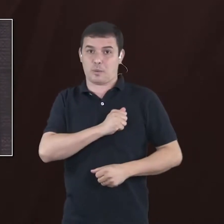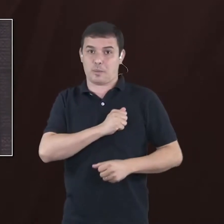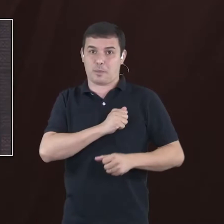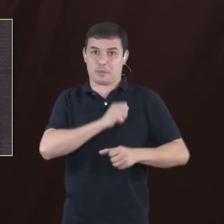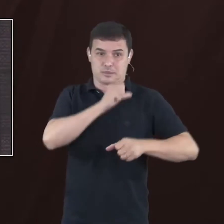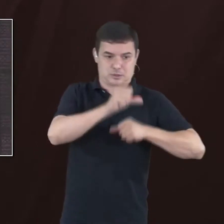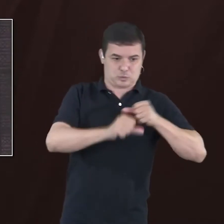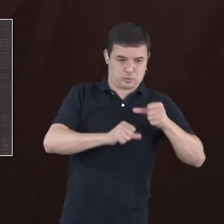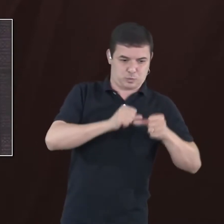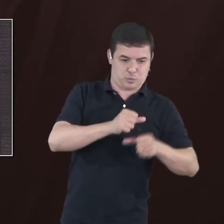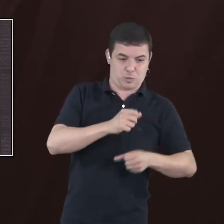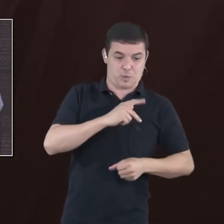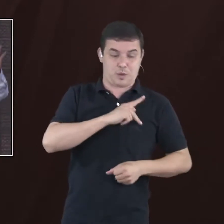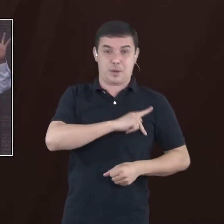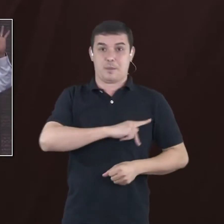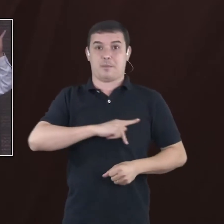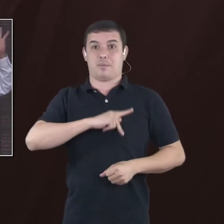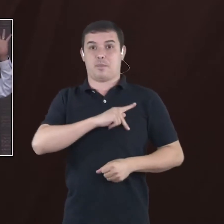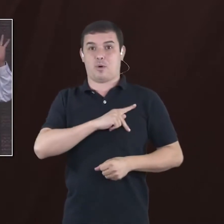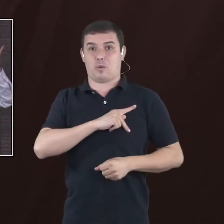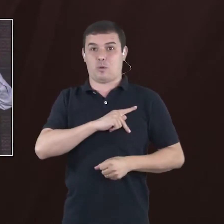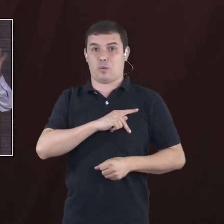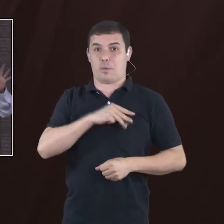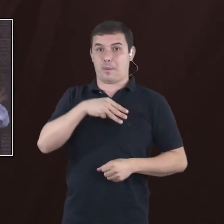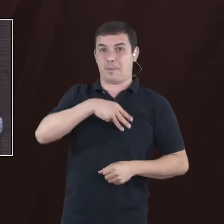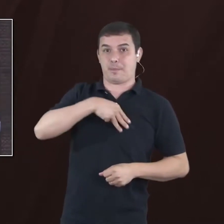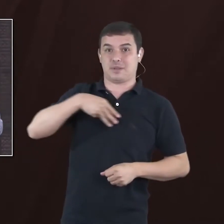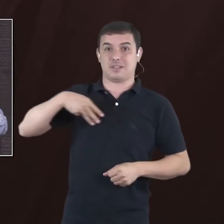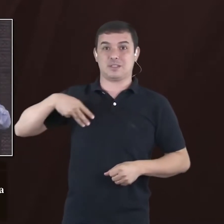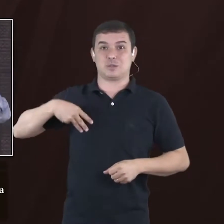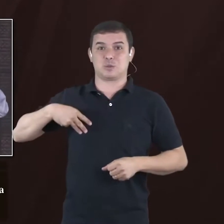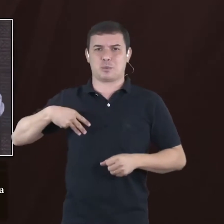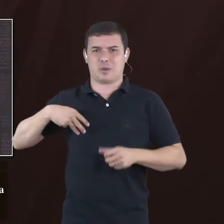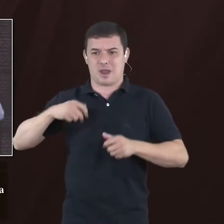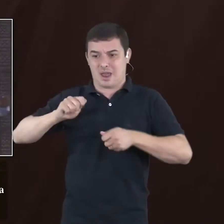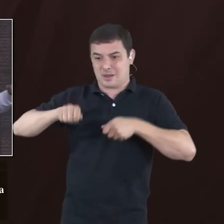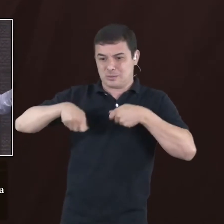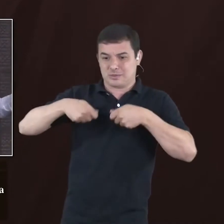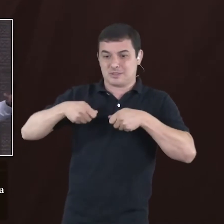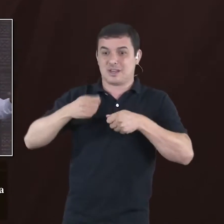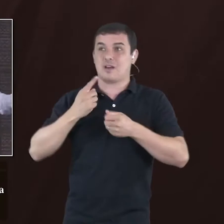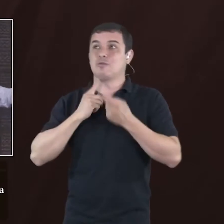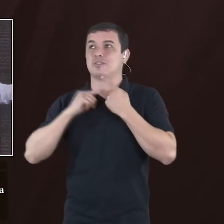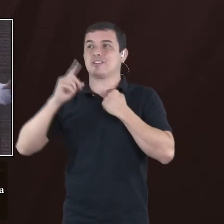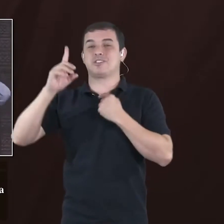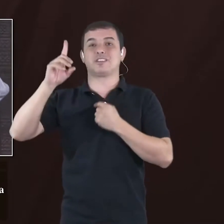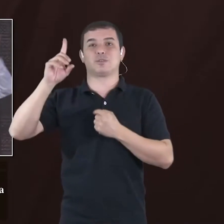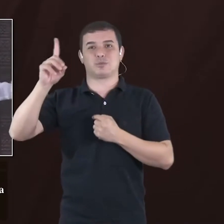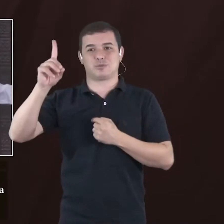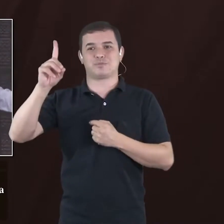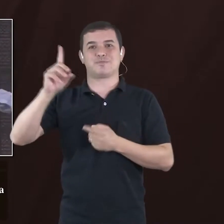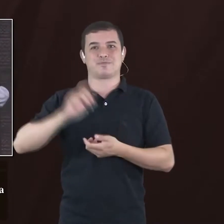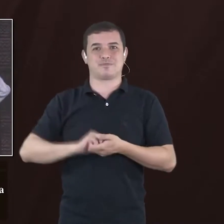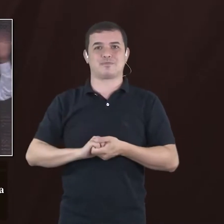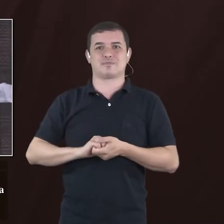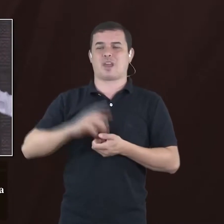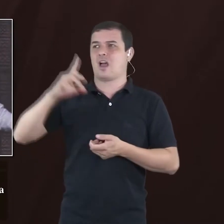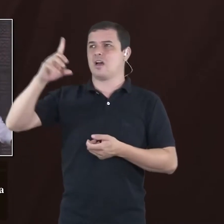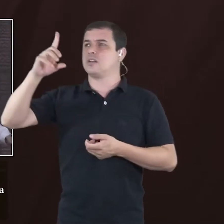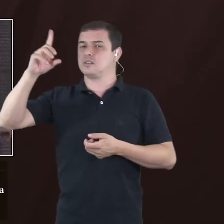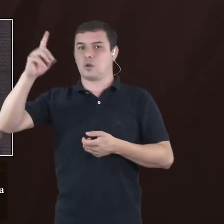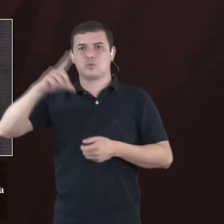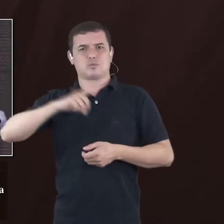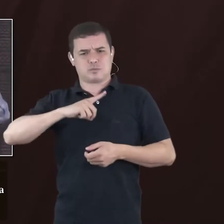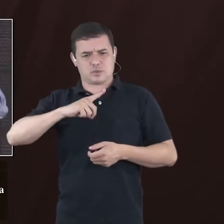a administração da parte de Deus. Queridos irmãos, Deus não é um Deus assim, sem plano, sem